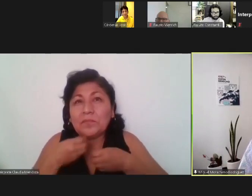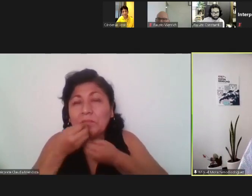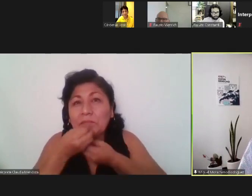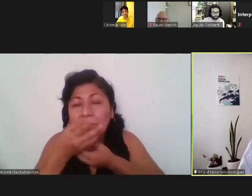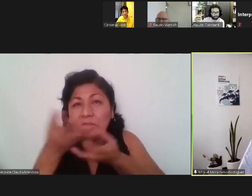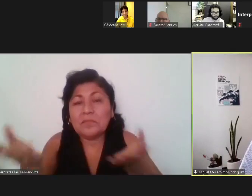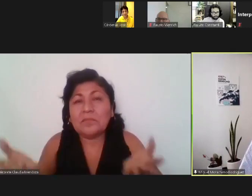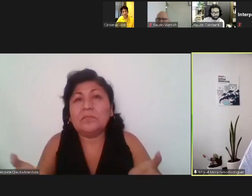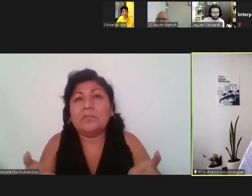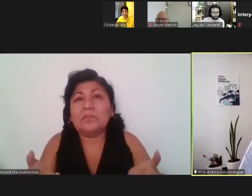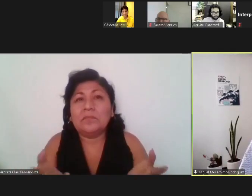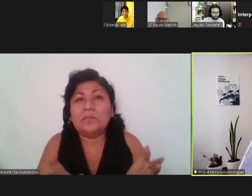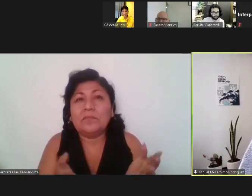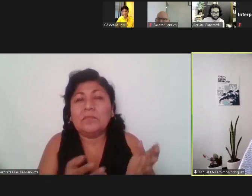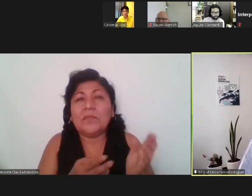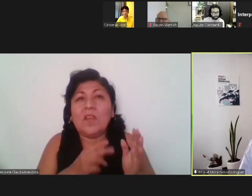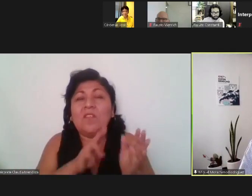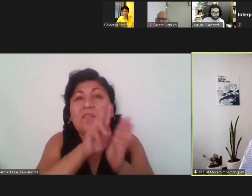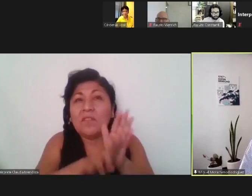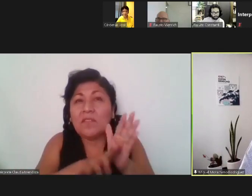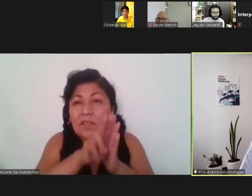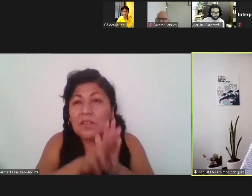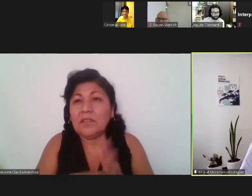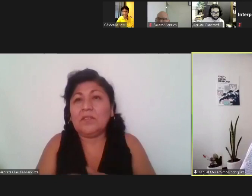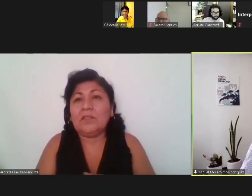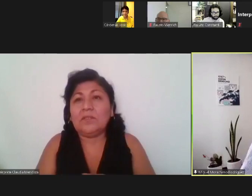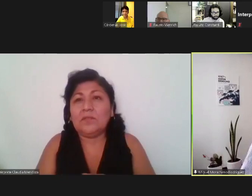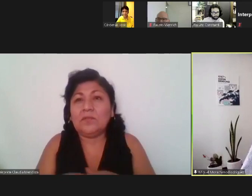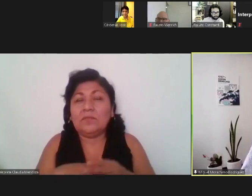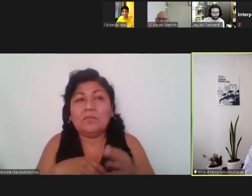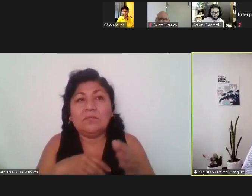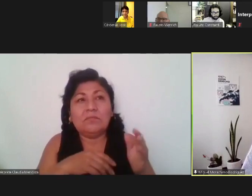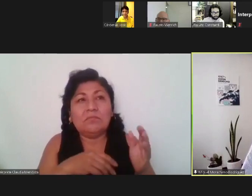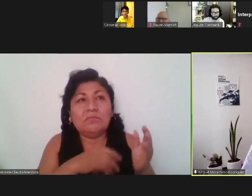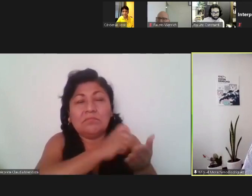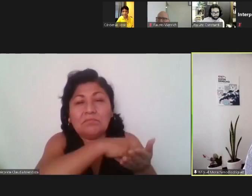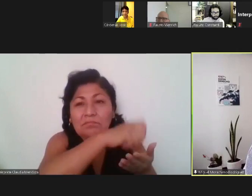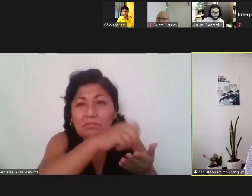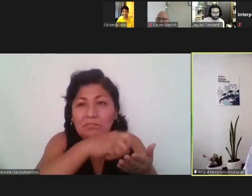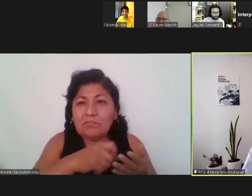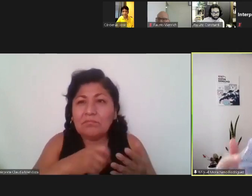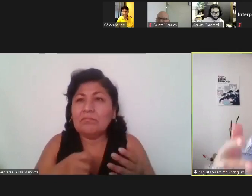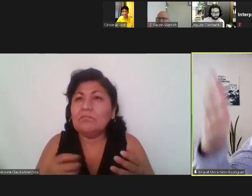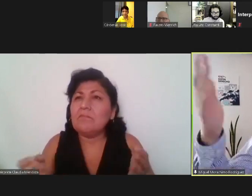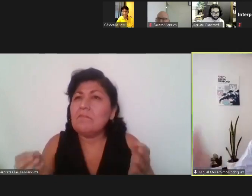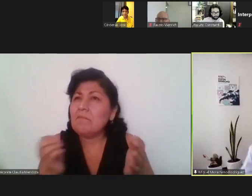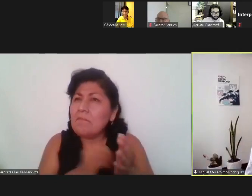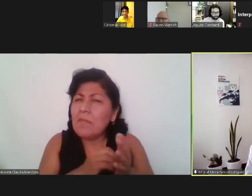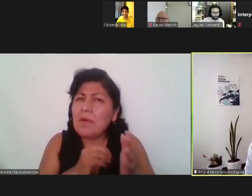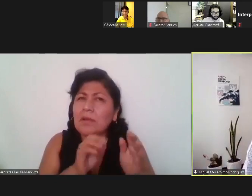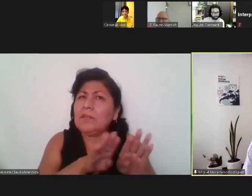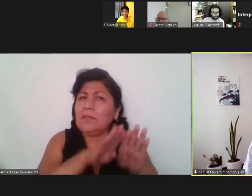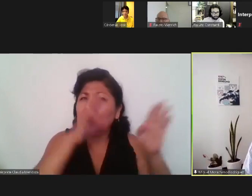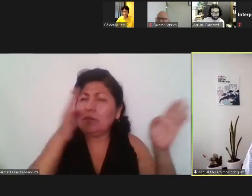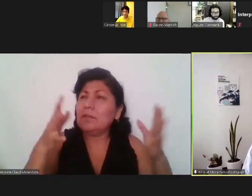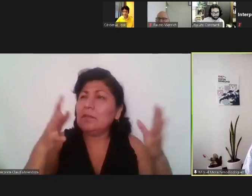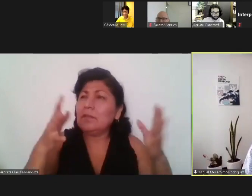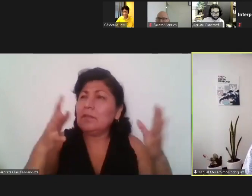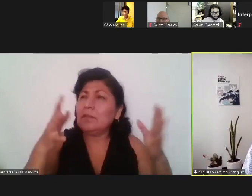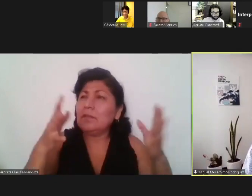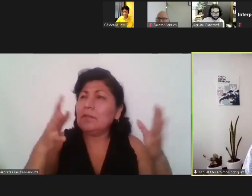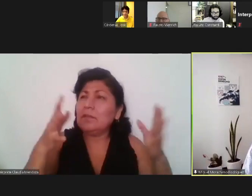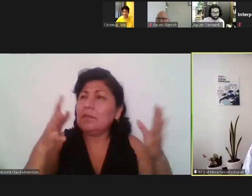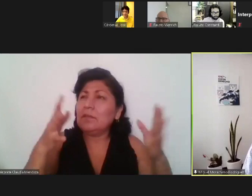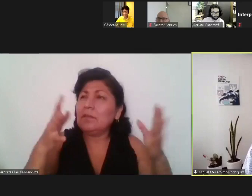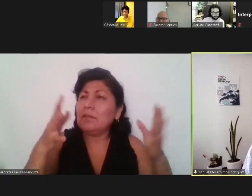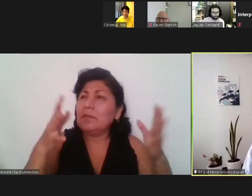reportes, hacemos videos, etcétera. Y la verdad es que nosotros lo que más quisiéramos es que más gente los mire, ¿no? Por ejemplo, si un canal de televisión quiere poner uno de nuestros videos,